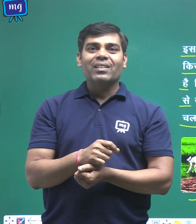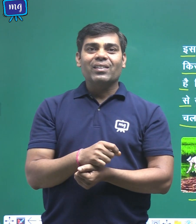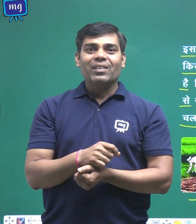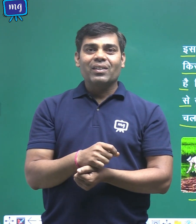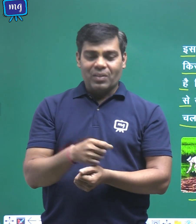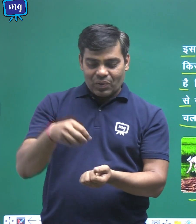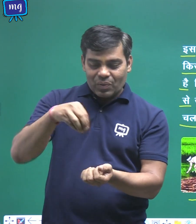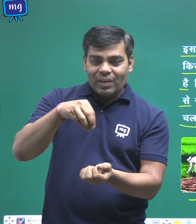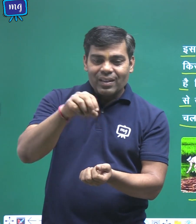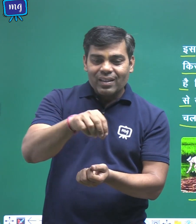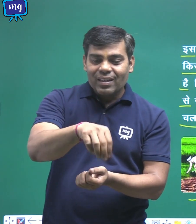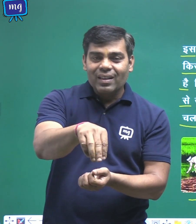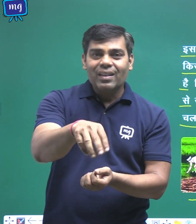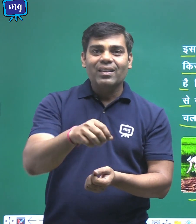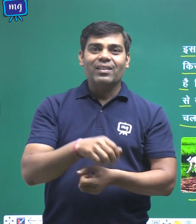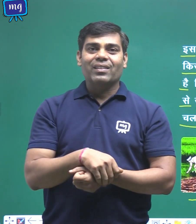गिरा रहा है,